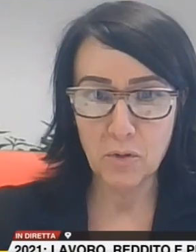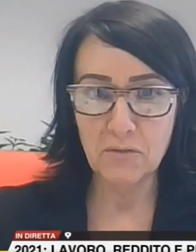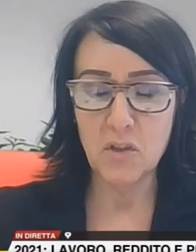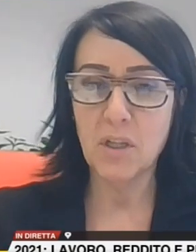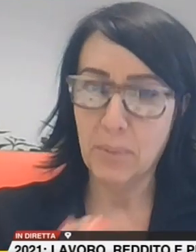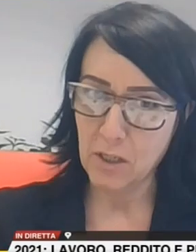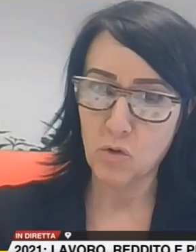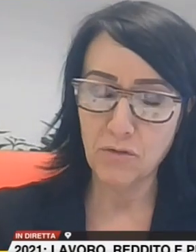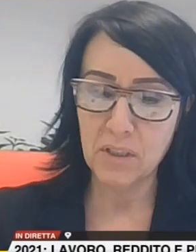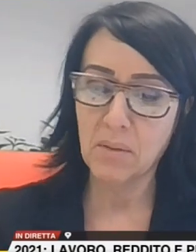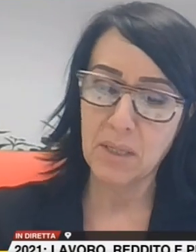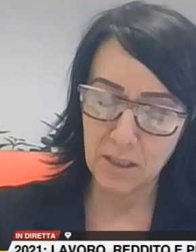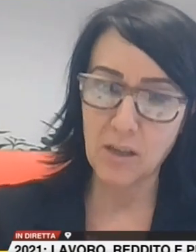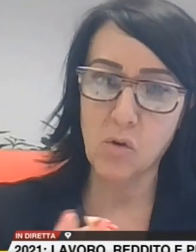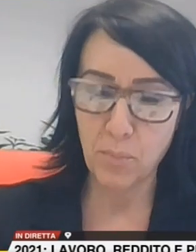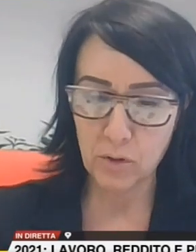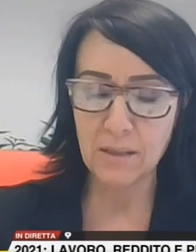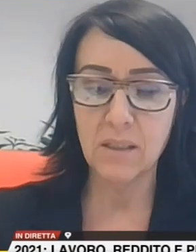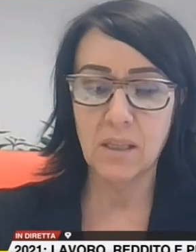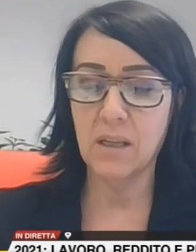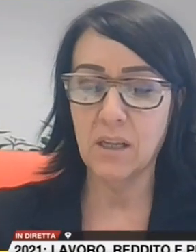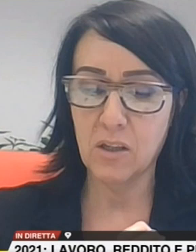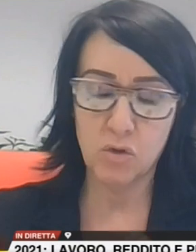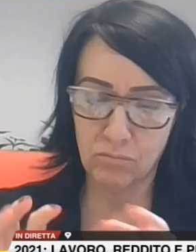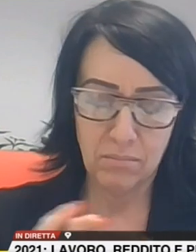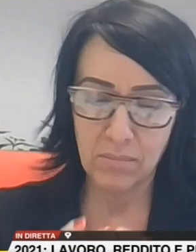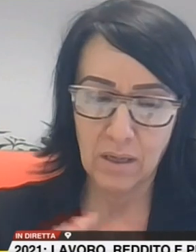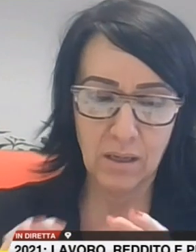è un po' difficile perché sono effettivamente un po' tanti.